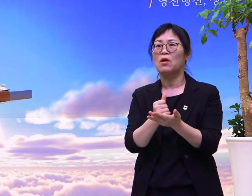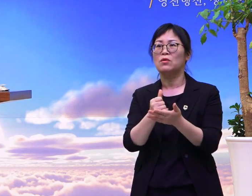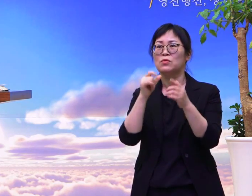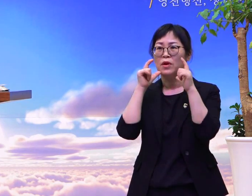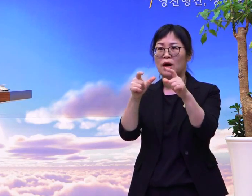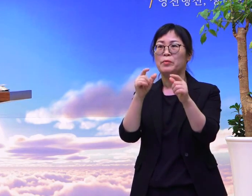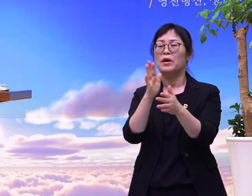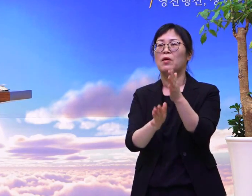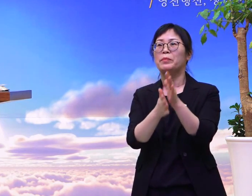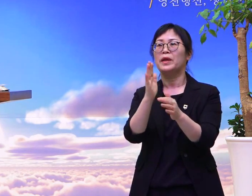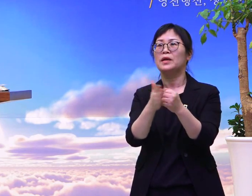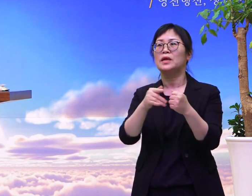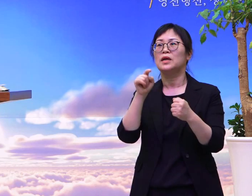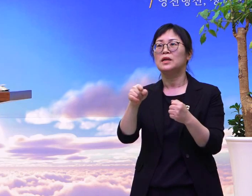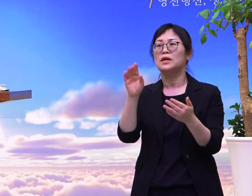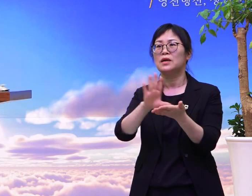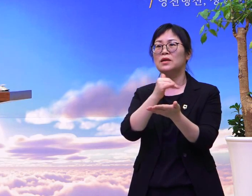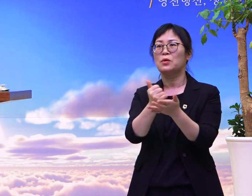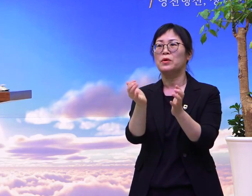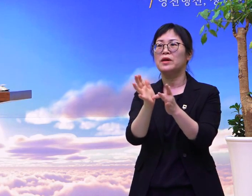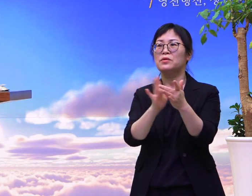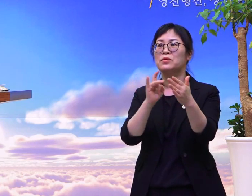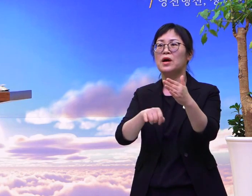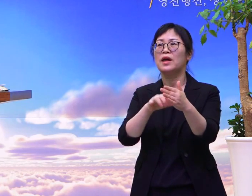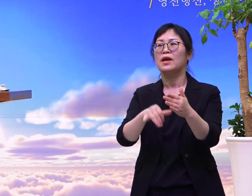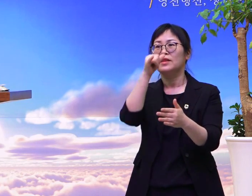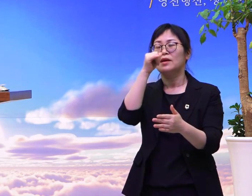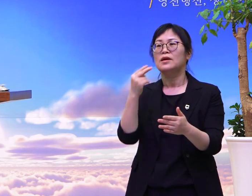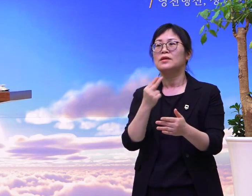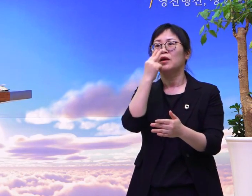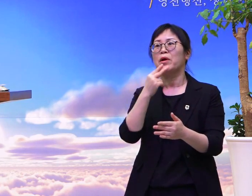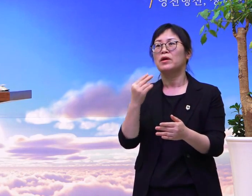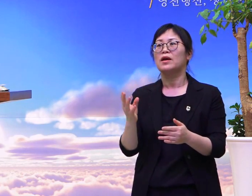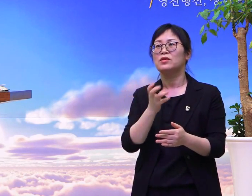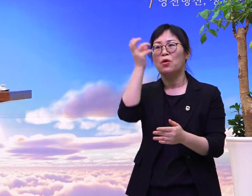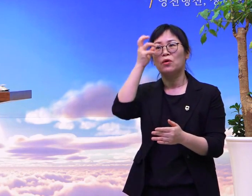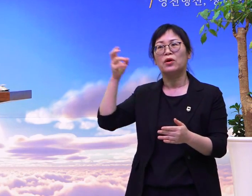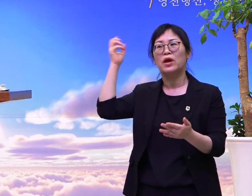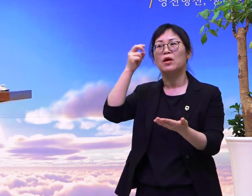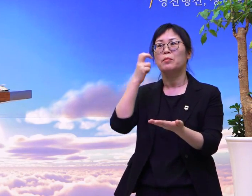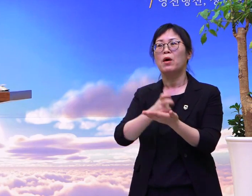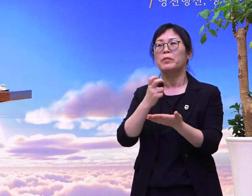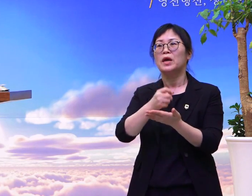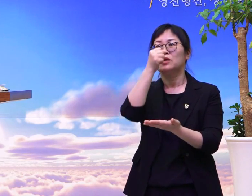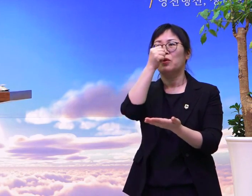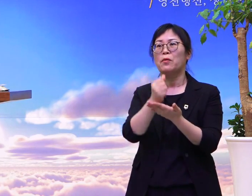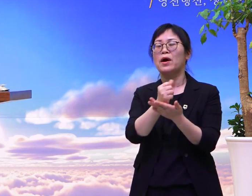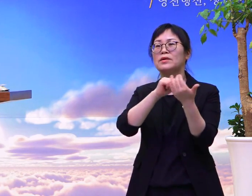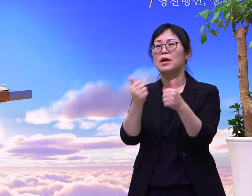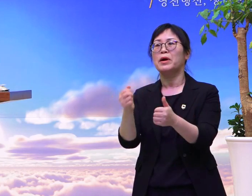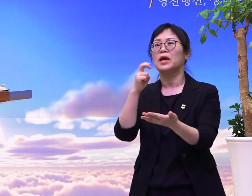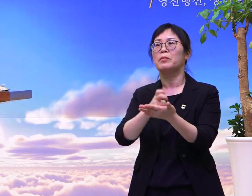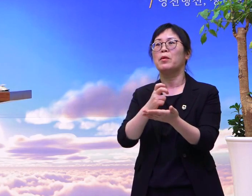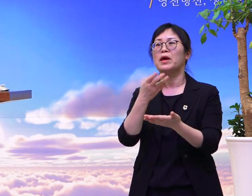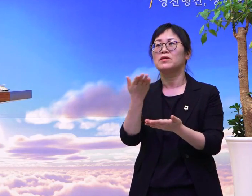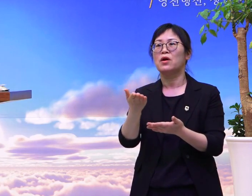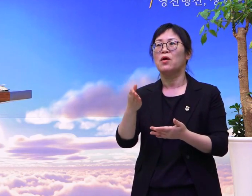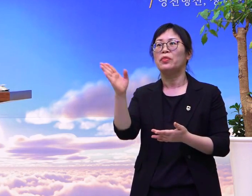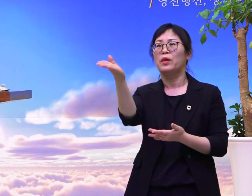결코 정죄함이 없나니 이는 그리스도 예수 안에 있는 생명의 성령의 법이 죄와